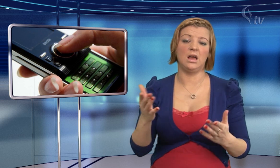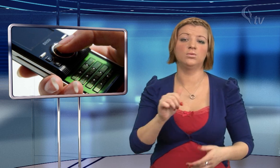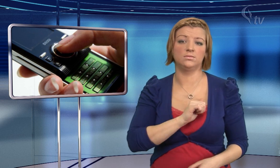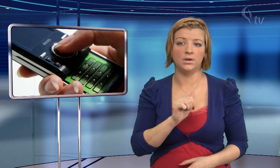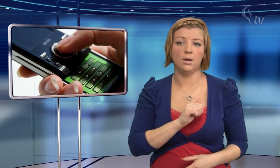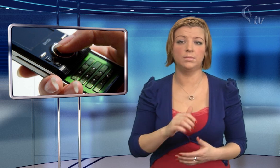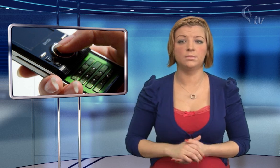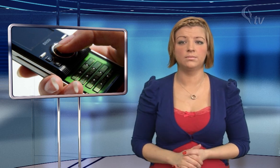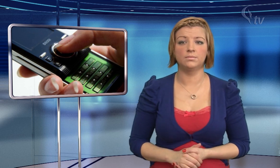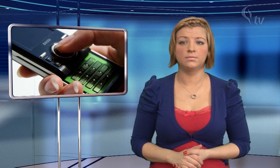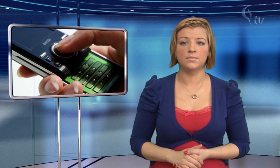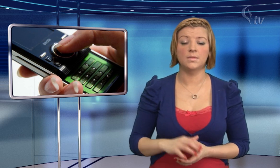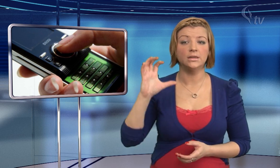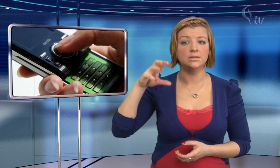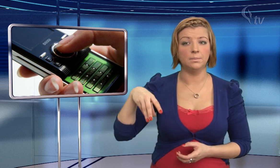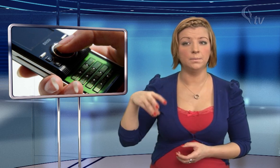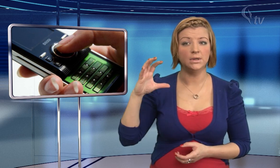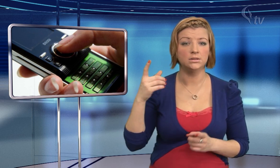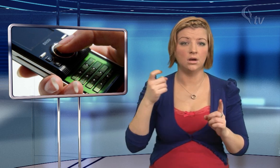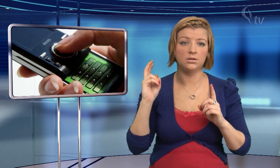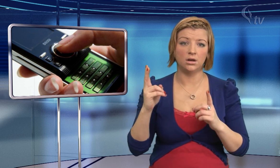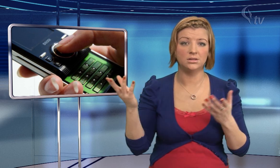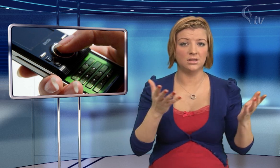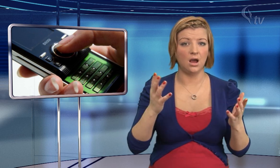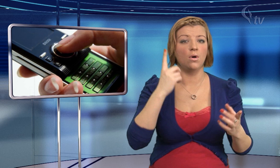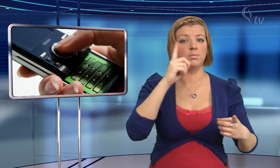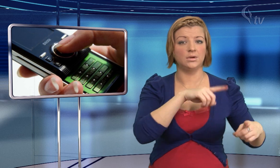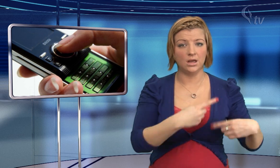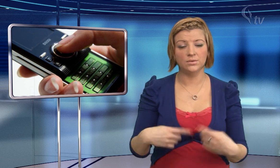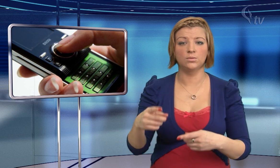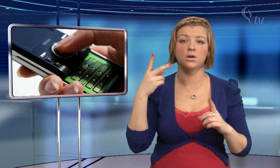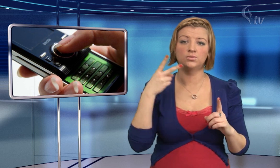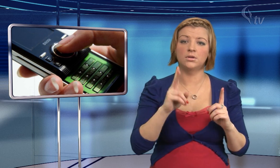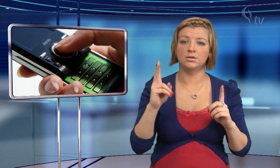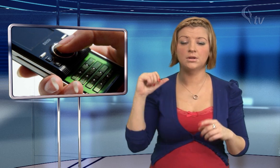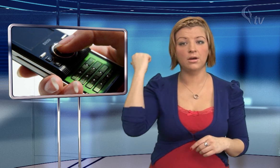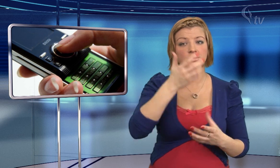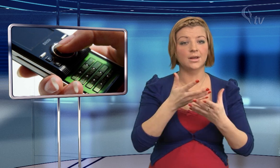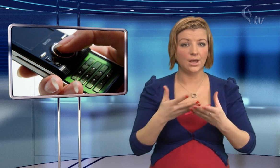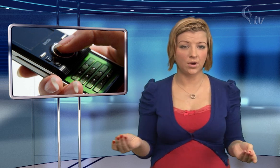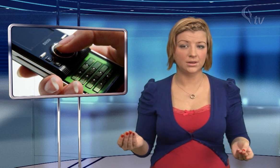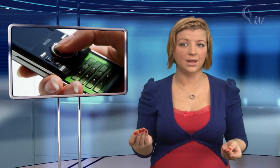kõnepuudega inimest. SMS-112 teenus hakkab käivituma 2012. Aastal.